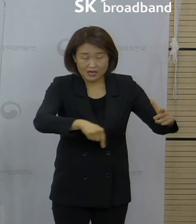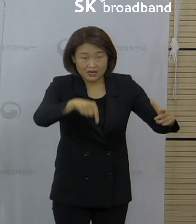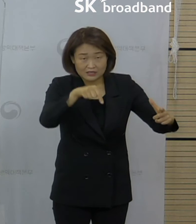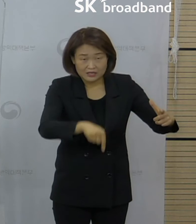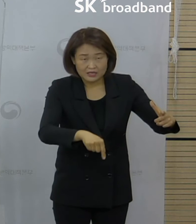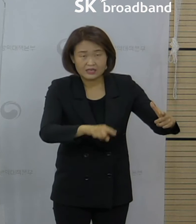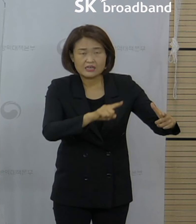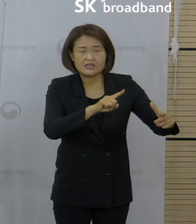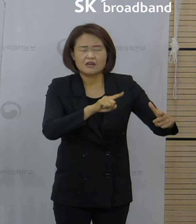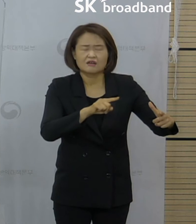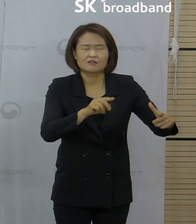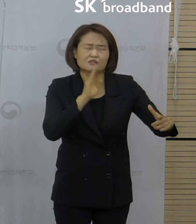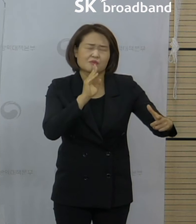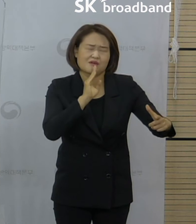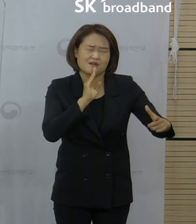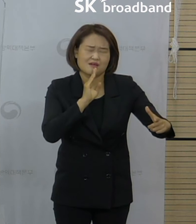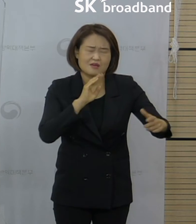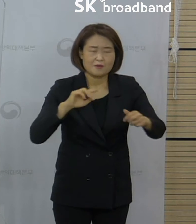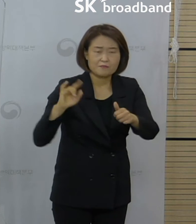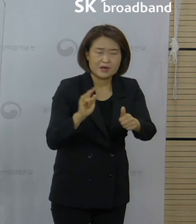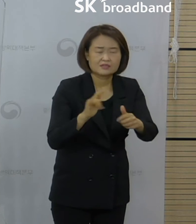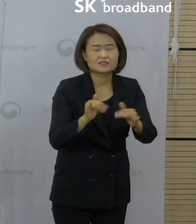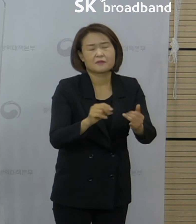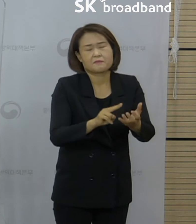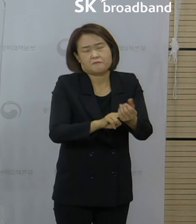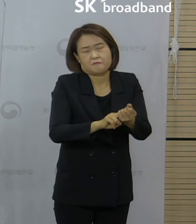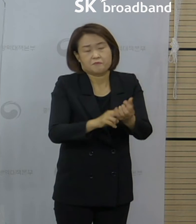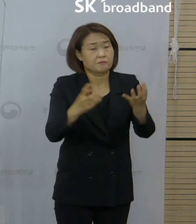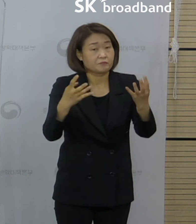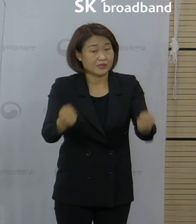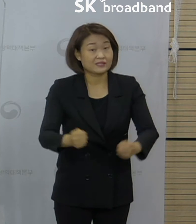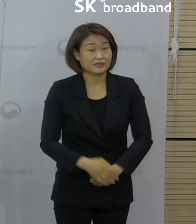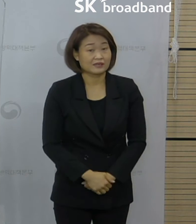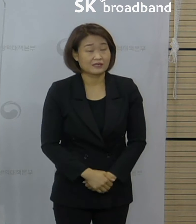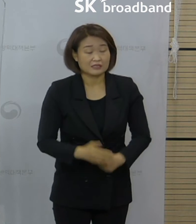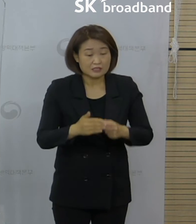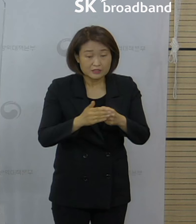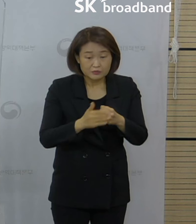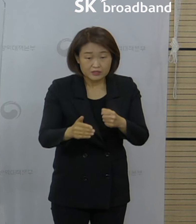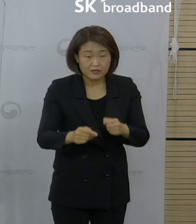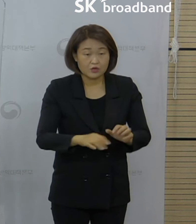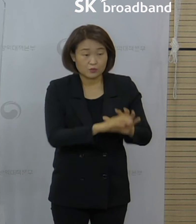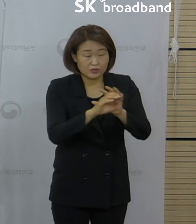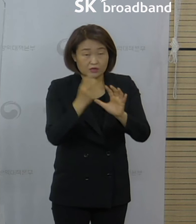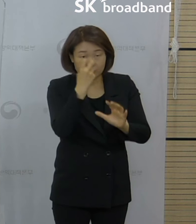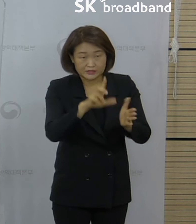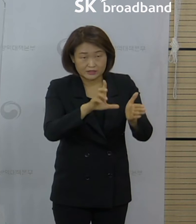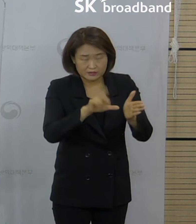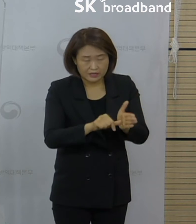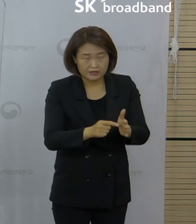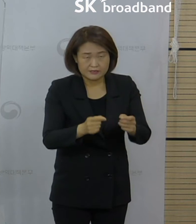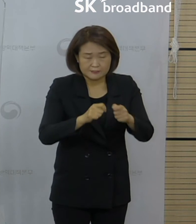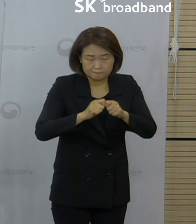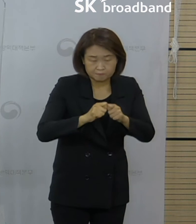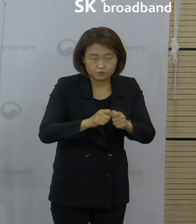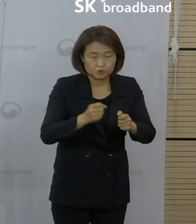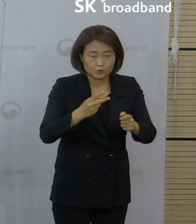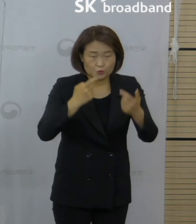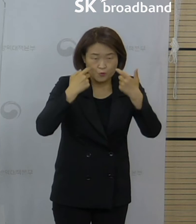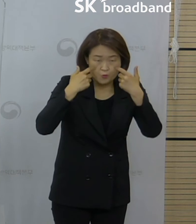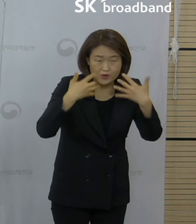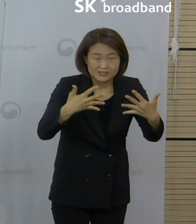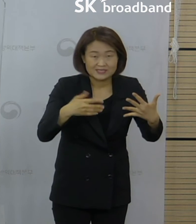많으리라고 판단이 되기 때문에 이러한 상황에서는 정확도나 그 정밀성 이상으로